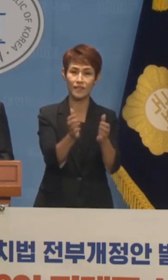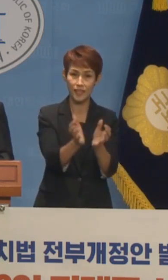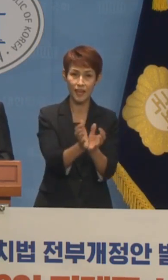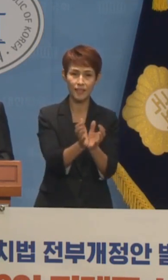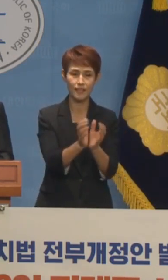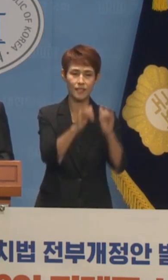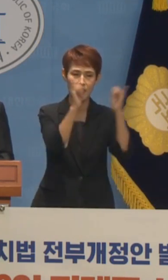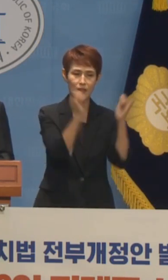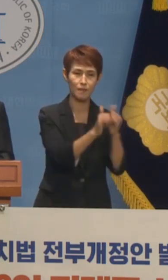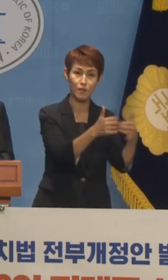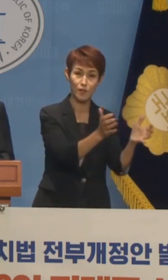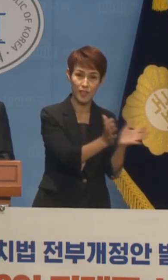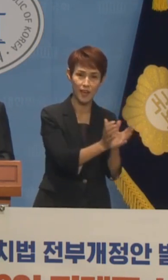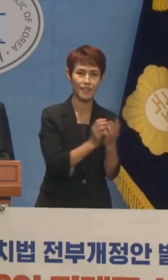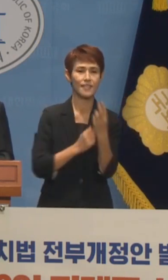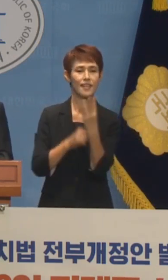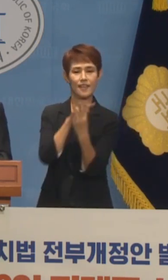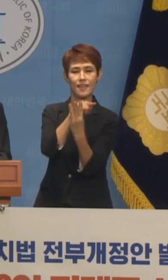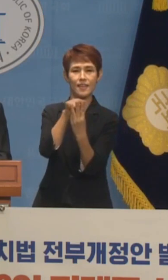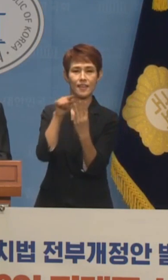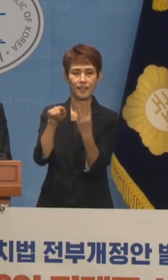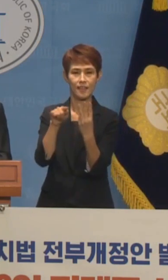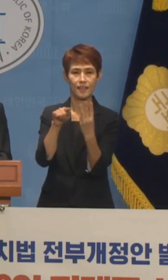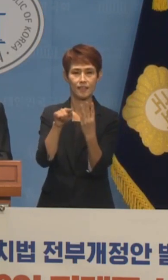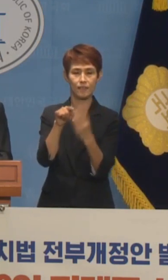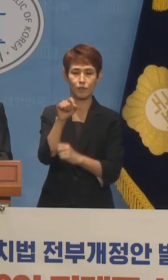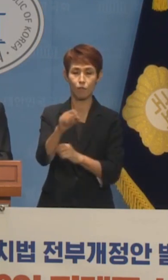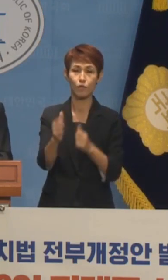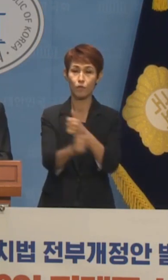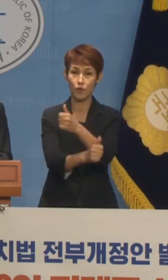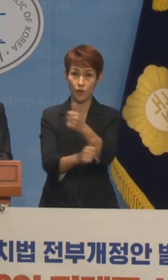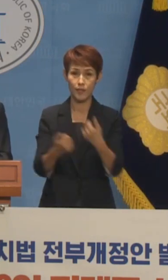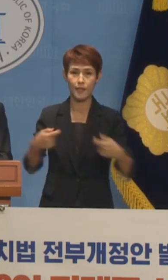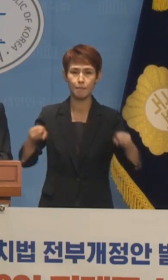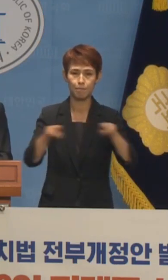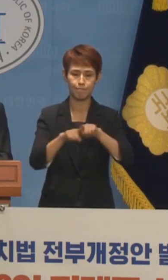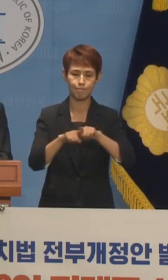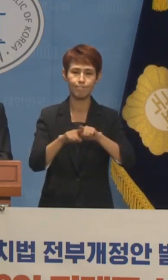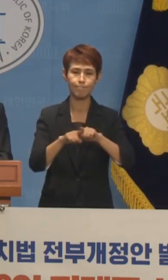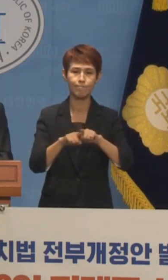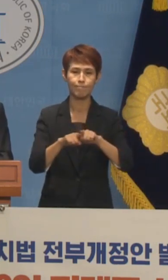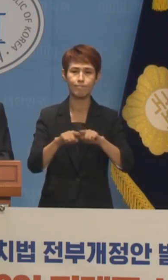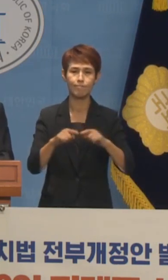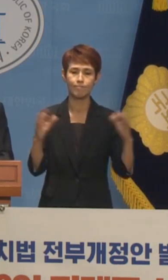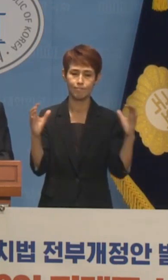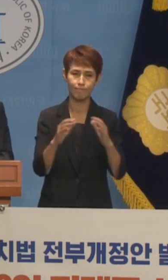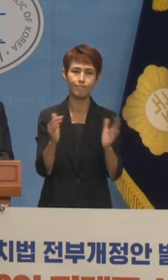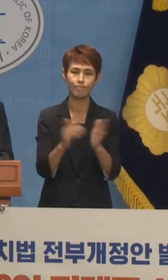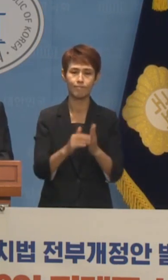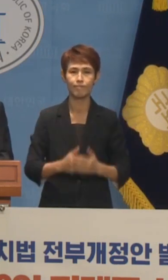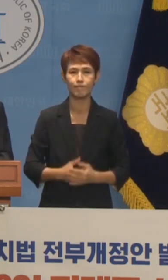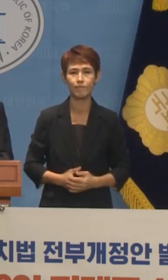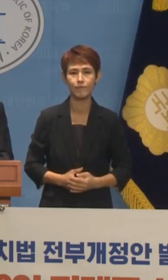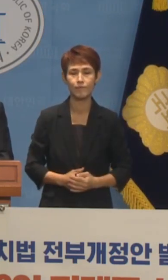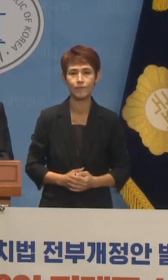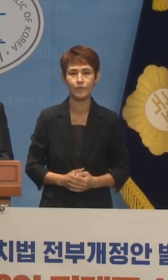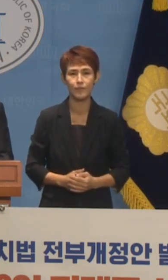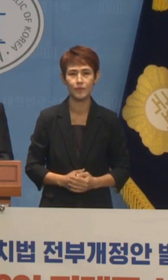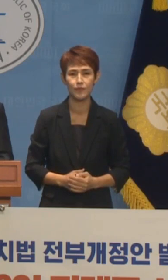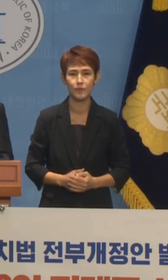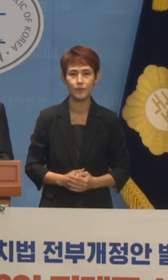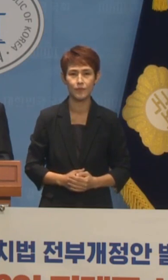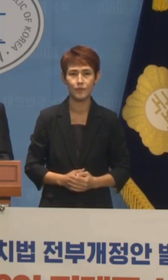사회민주당의 야 3당 정무의 위원들 중심으로 참여해 주셨다는 말씀드립니다 그리고 오늘 어